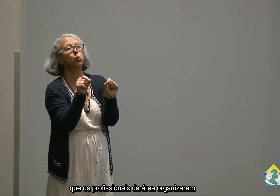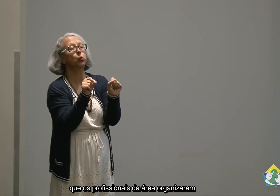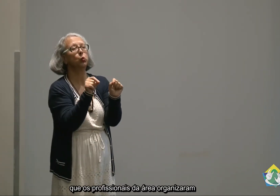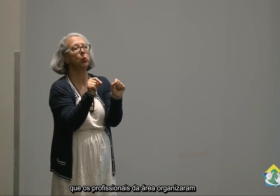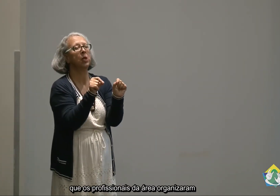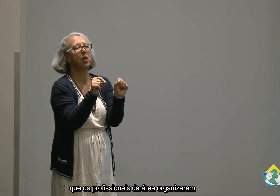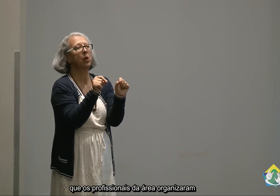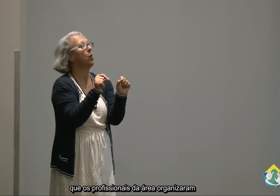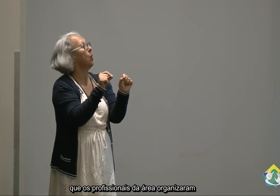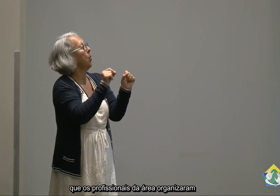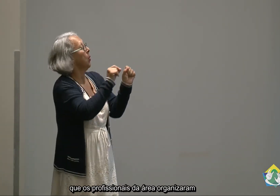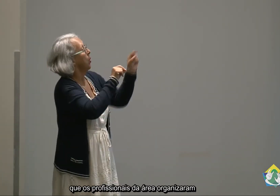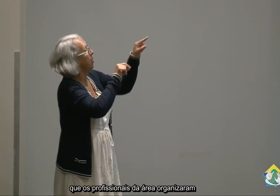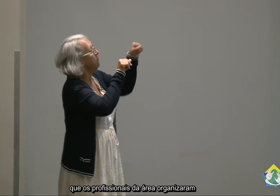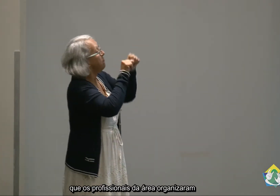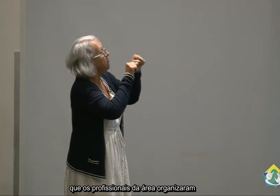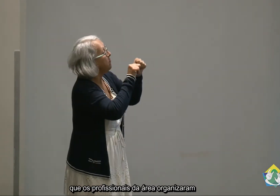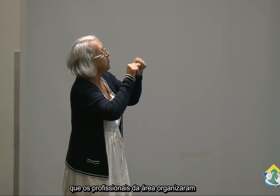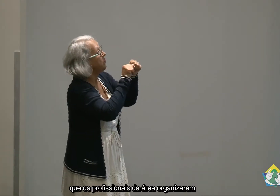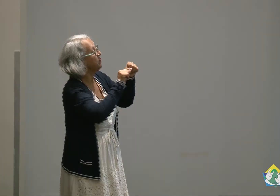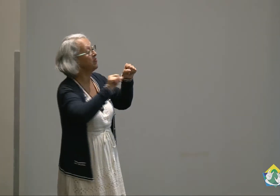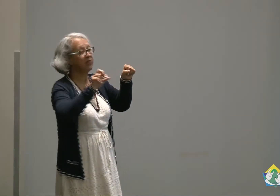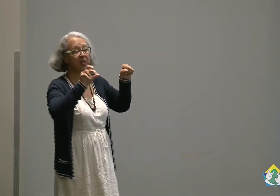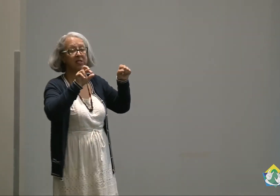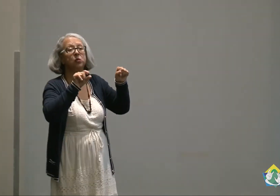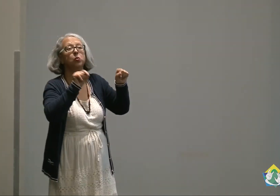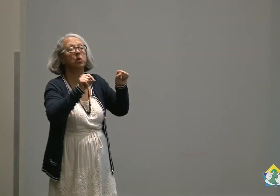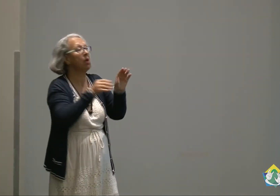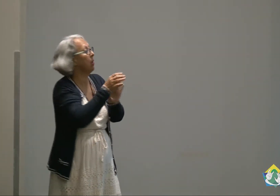que os profissionais da área organizaram,